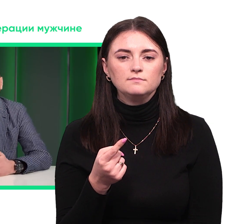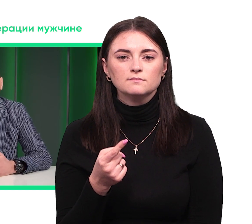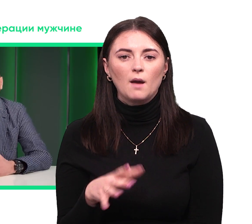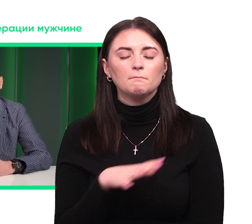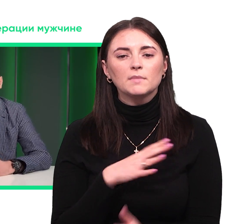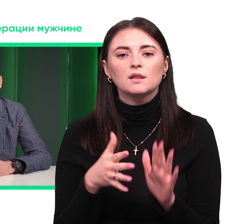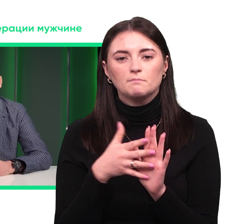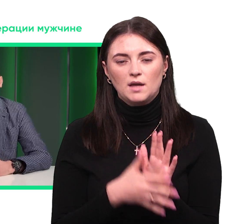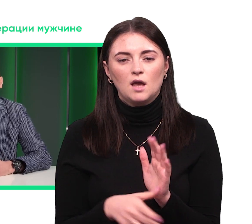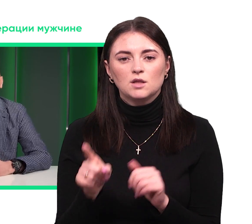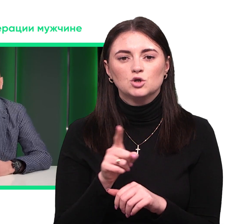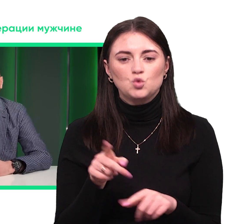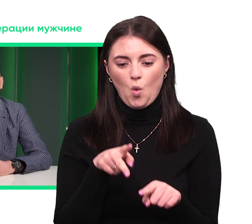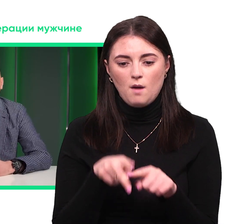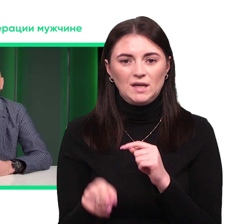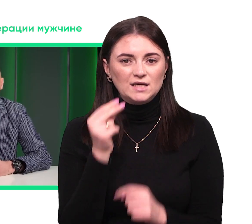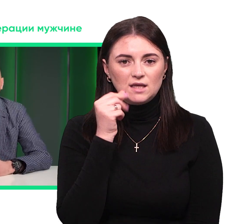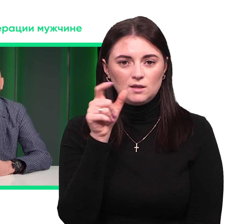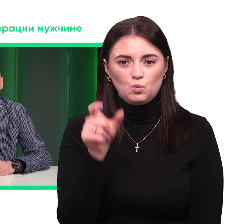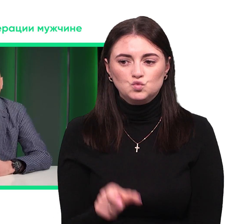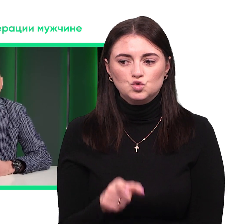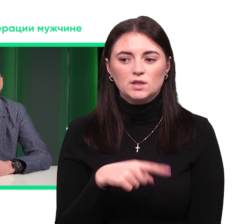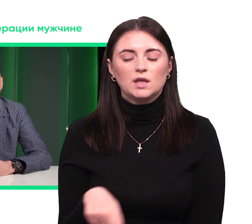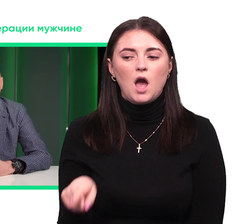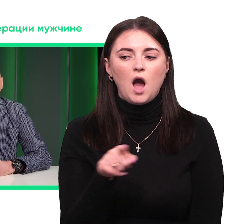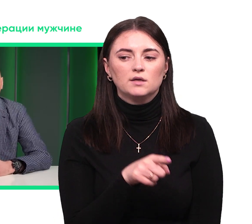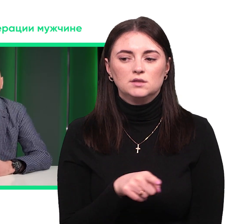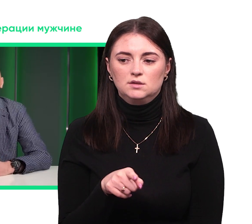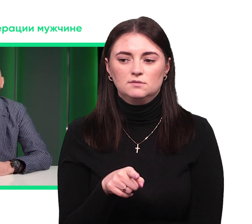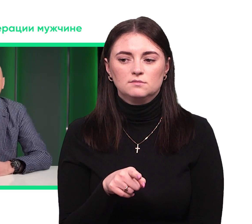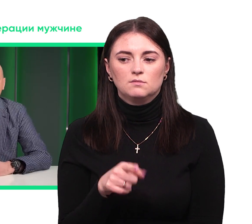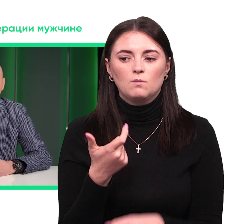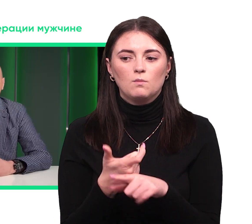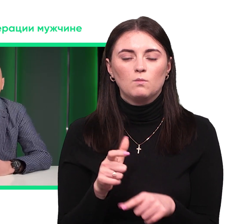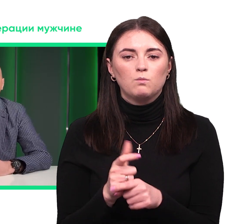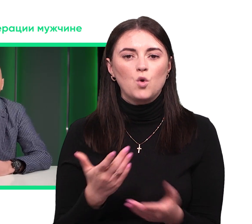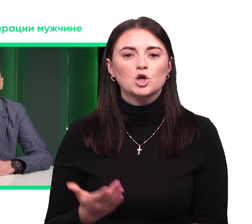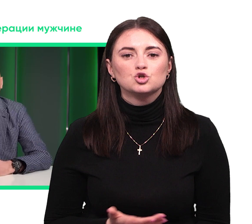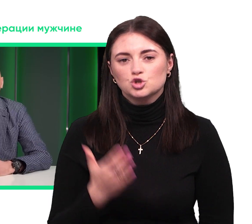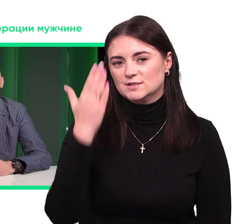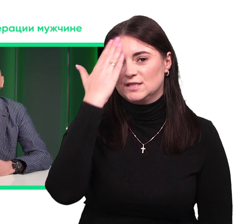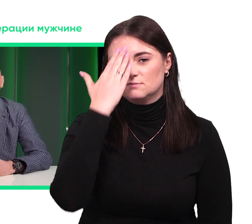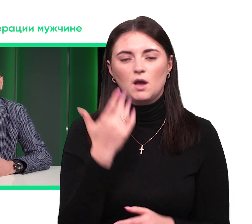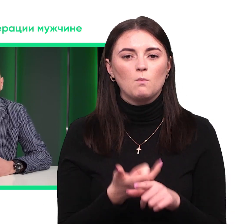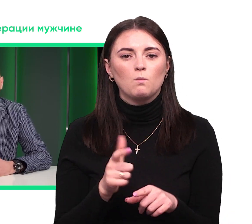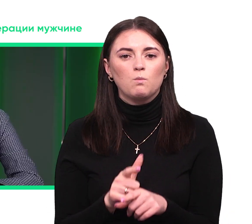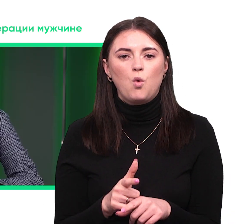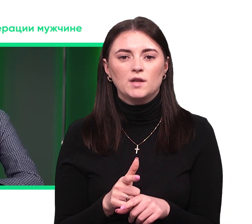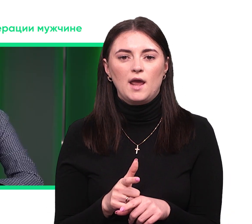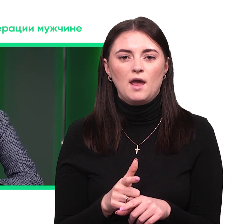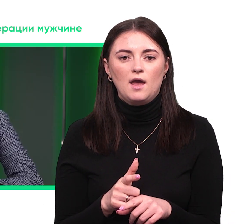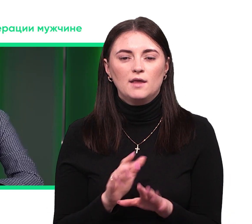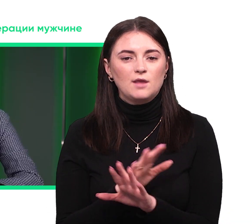было понятно, что обрезанные мужчины, они более жизнеспособны и более безопасны.